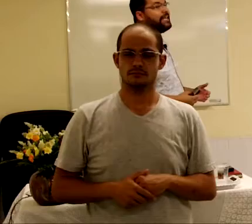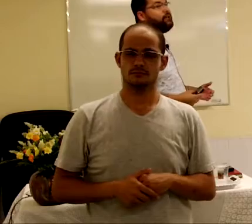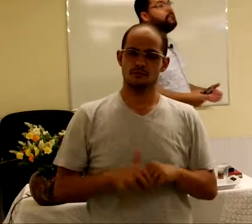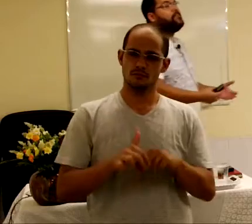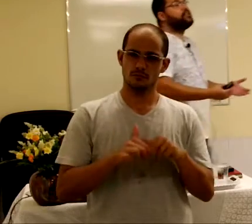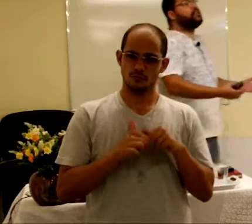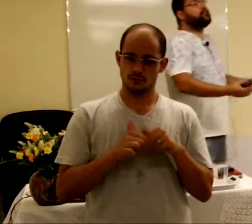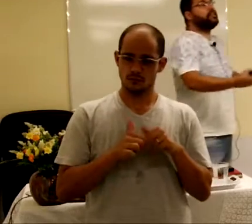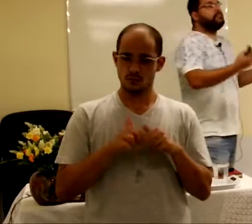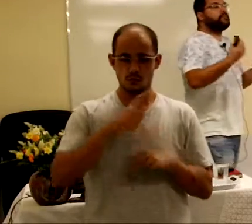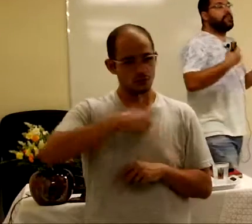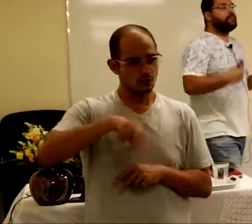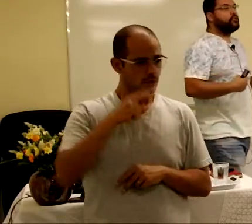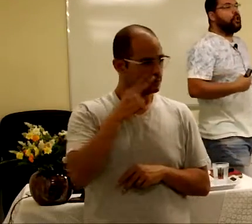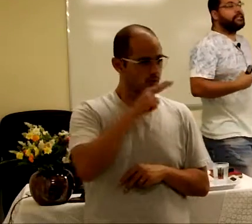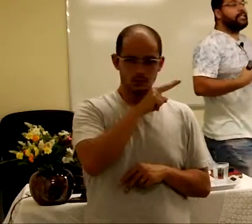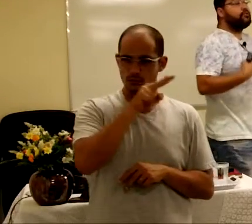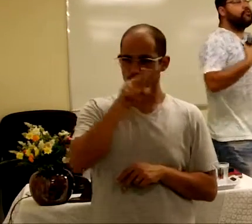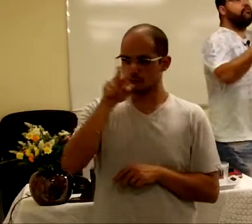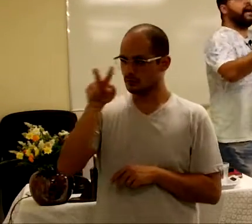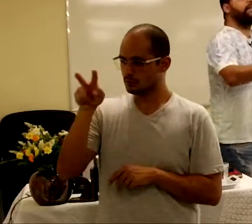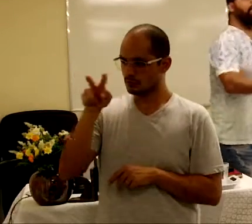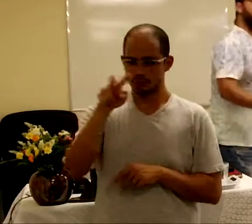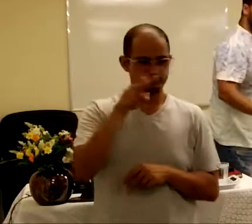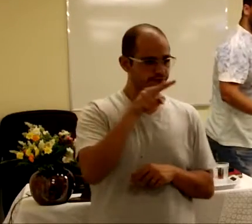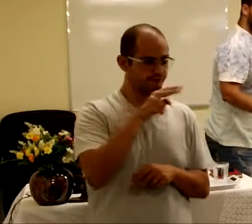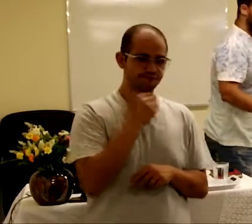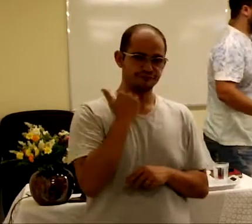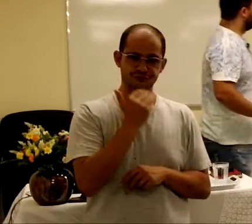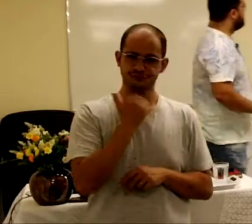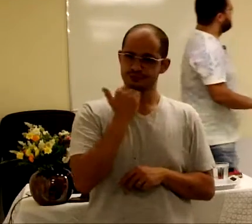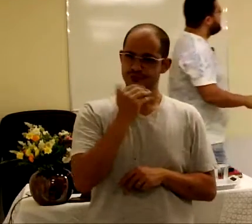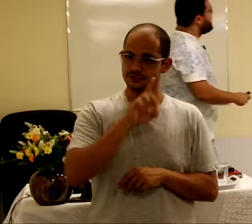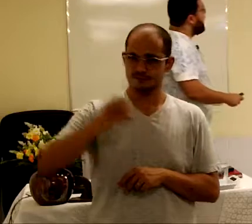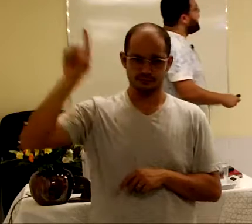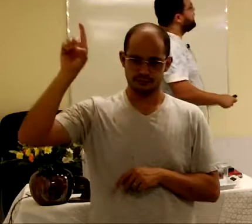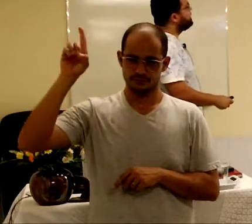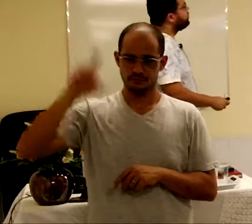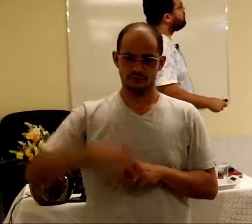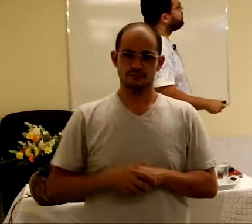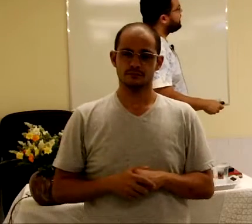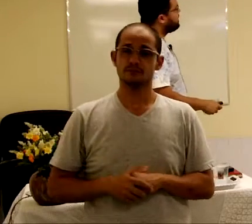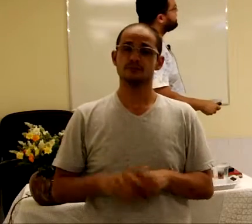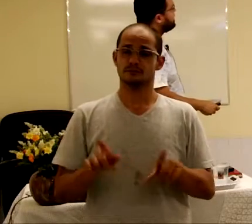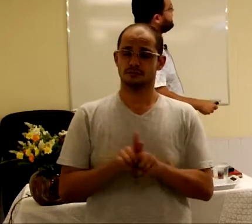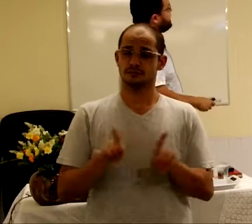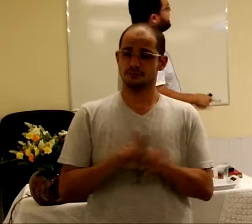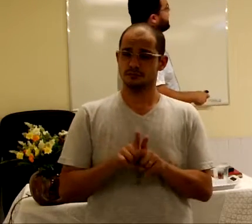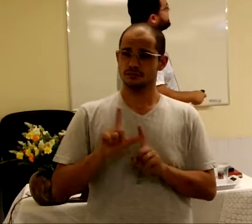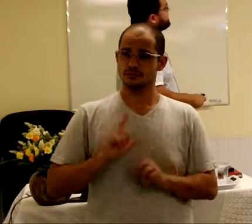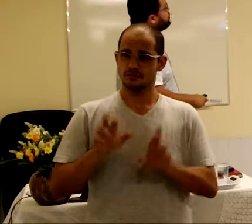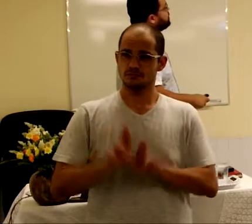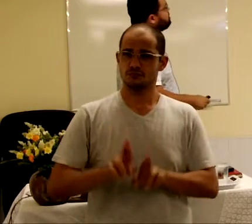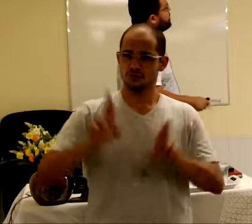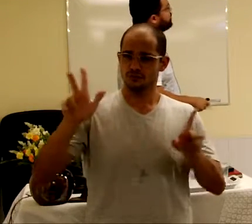Então, o limite que nós olhamos e enxergamos em nós, isso não vale para Deus. Há ainda como diferença que